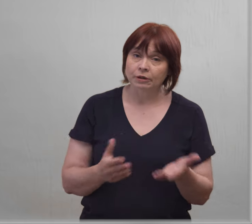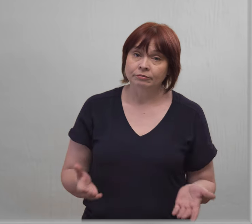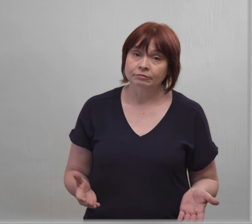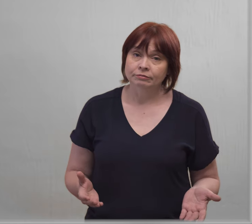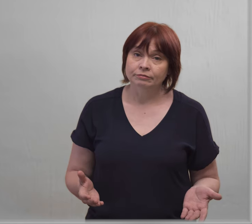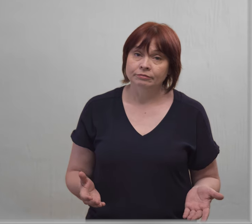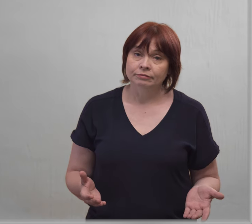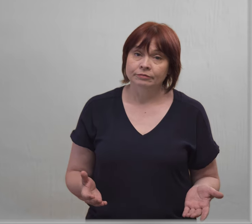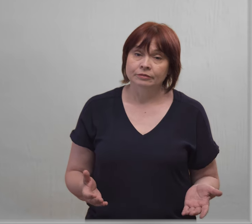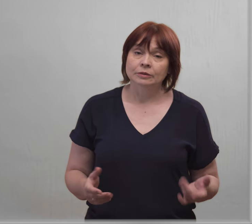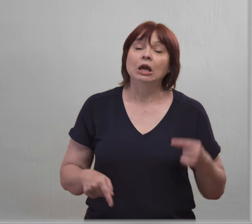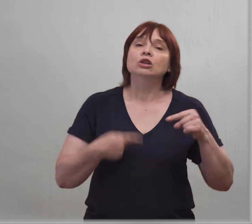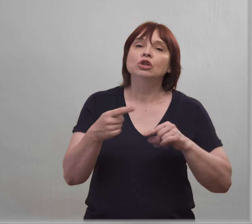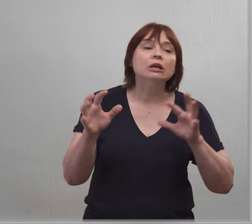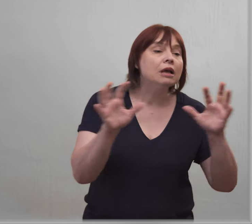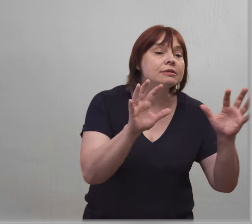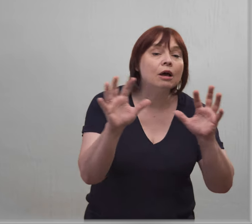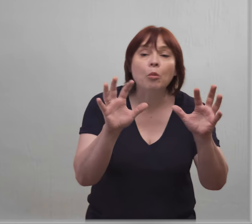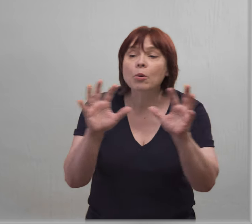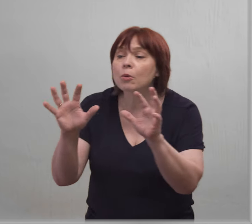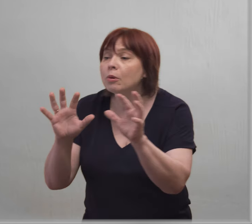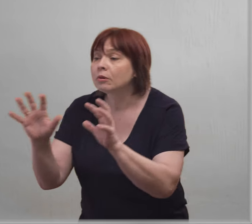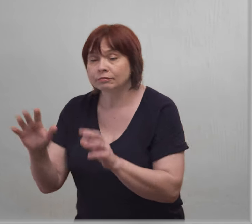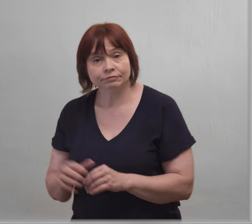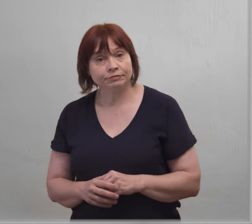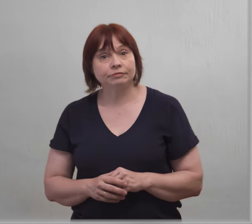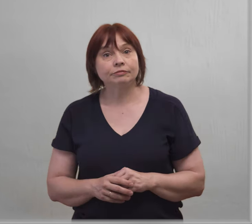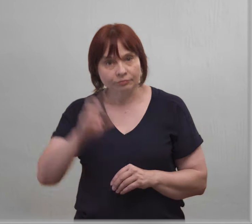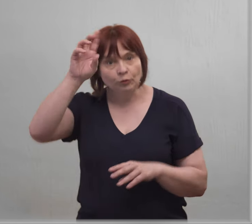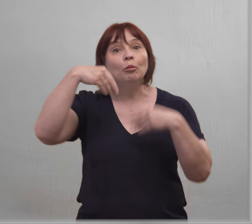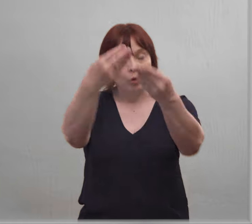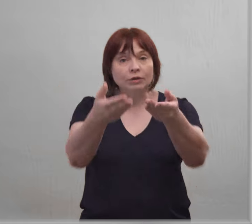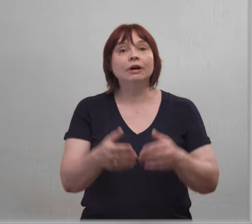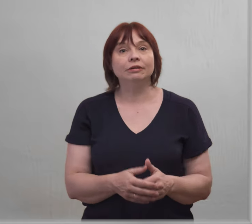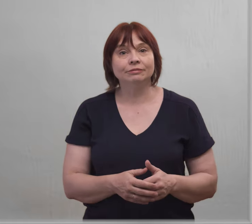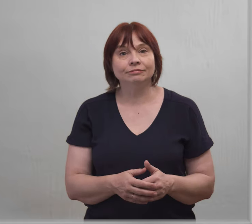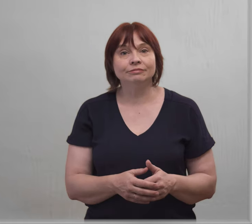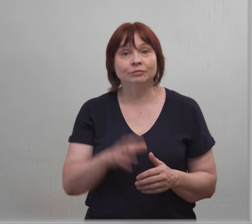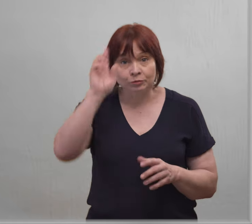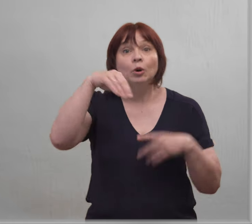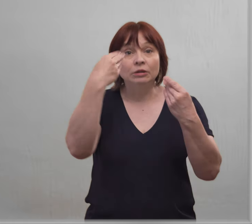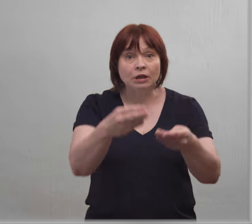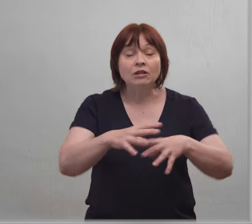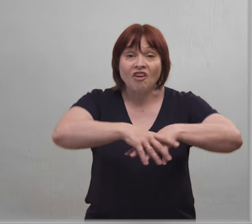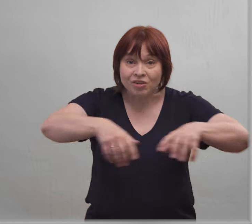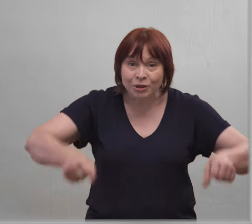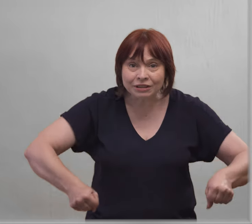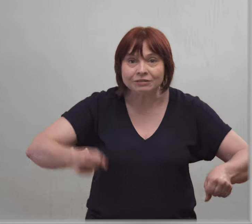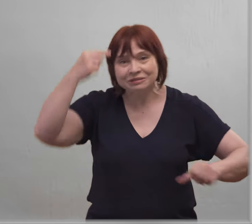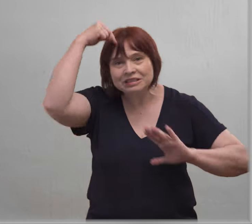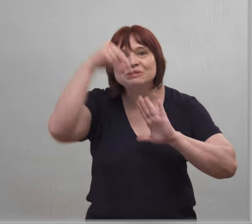Мы управляем через заботу. Бог дал нам владычество над